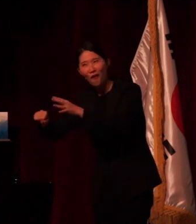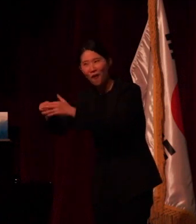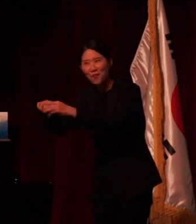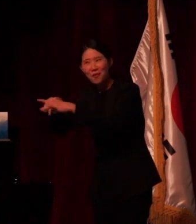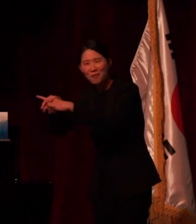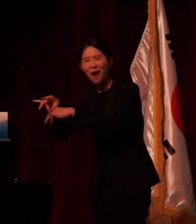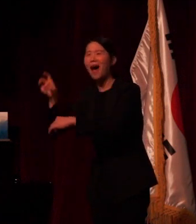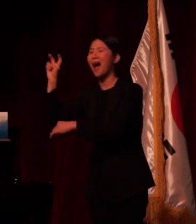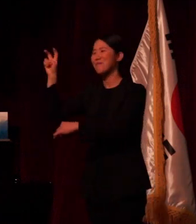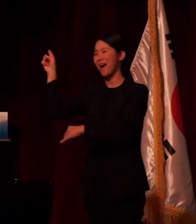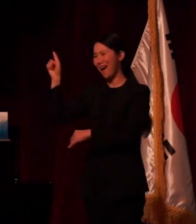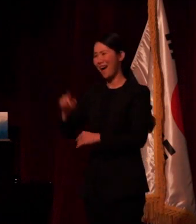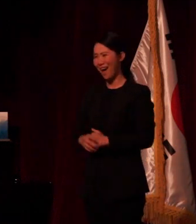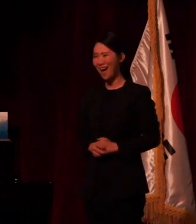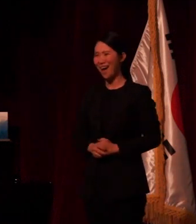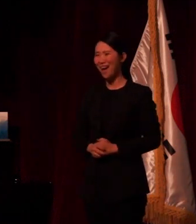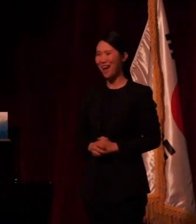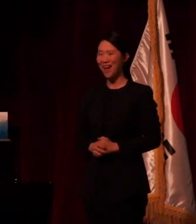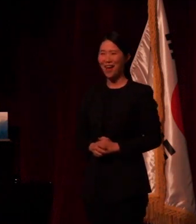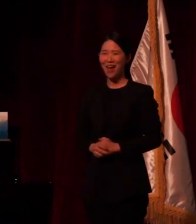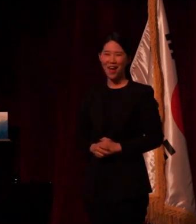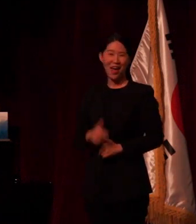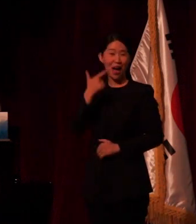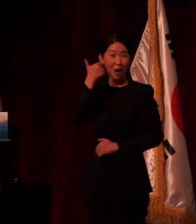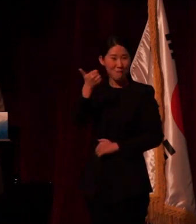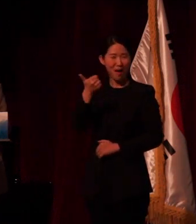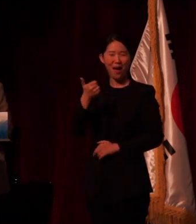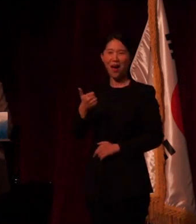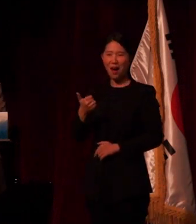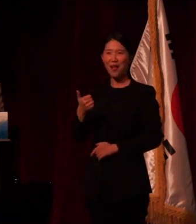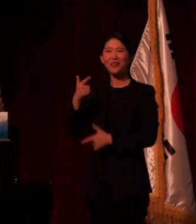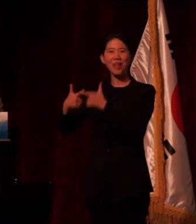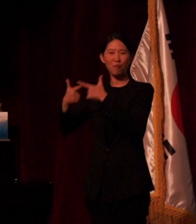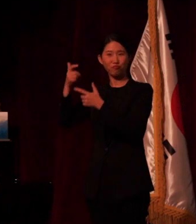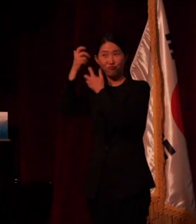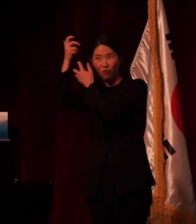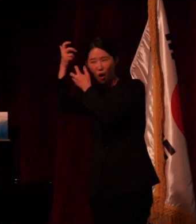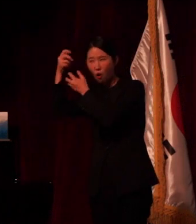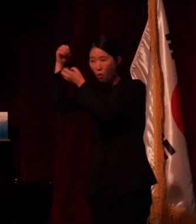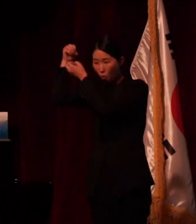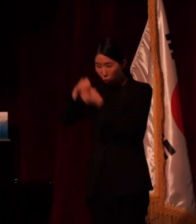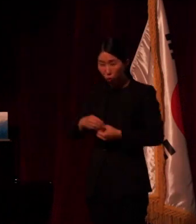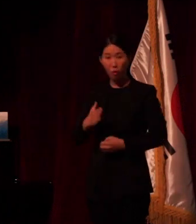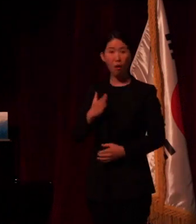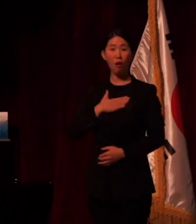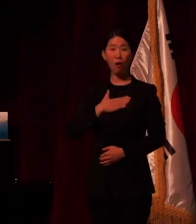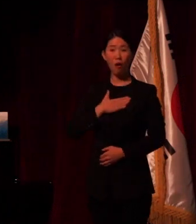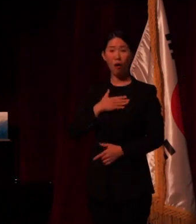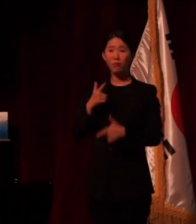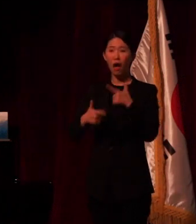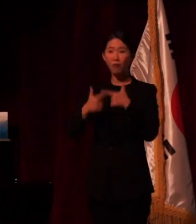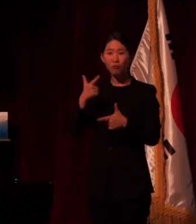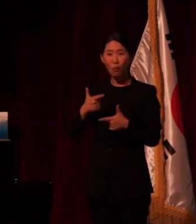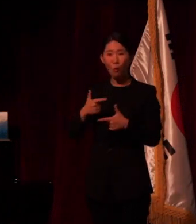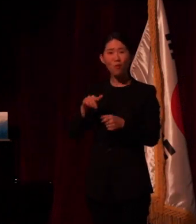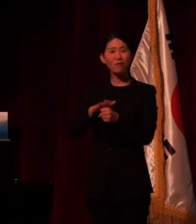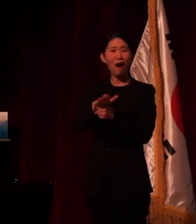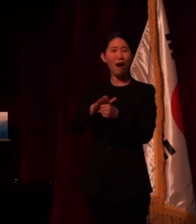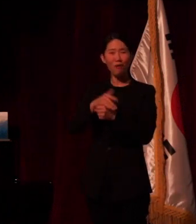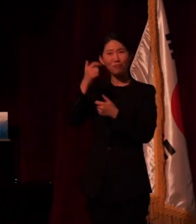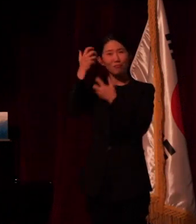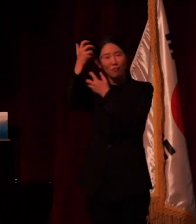것이겠지요. 나무 사랑꾼인 저도 좋은 나무를 발견할 때면 두 눈을 크게